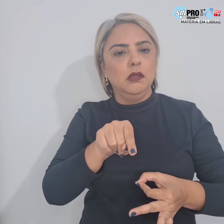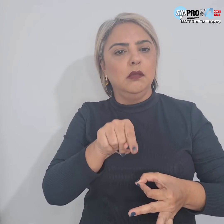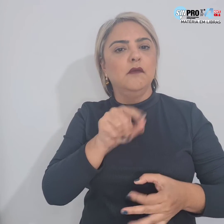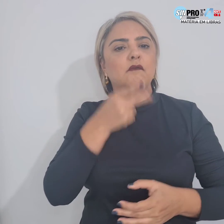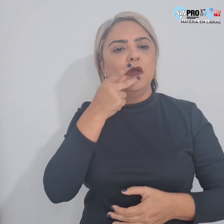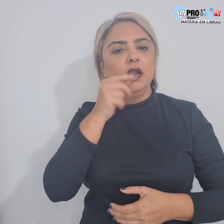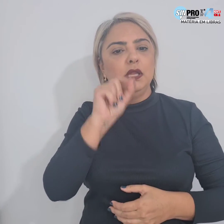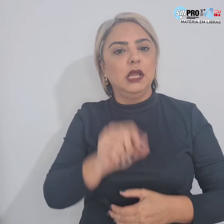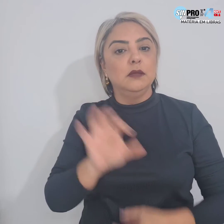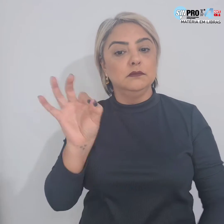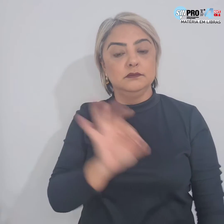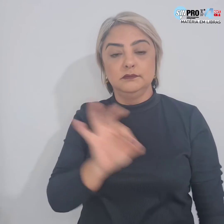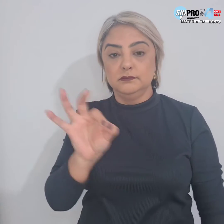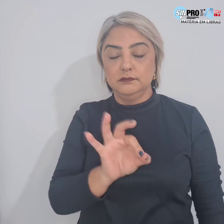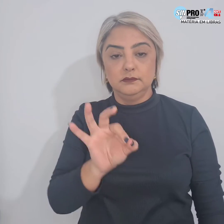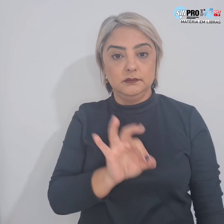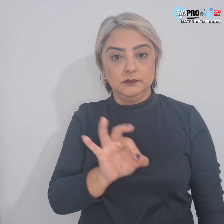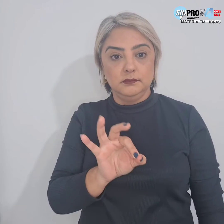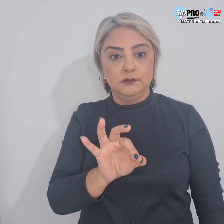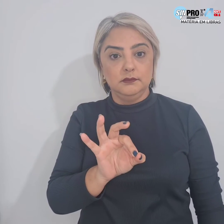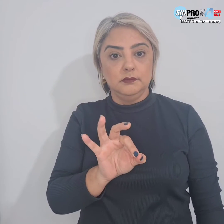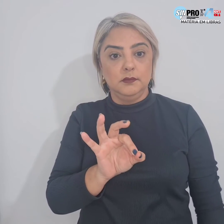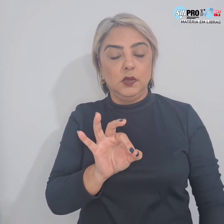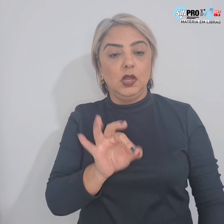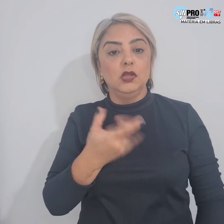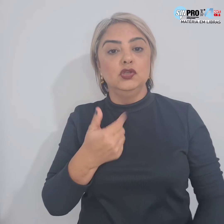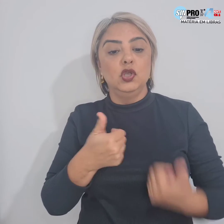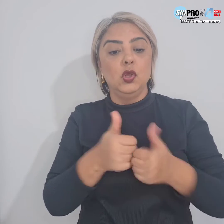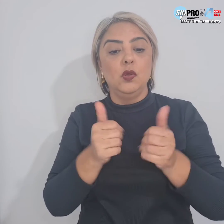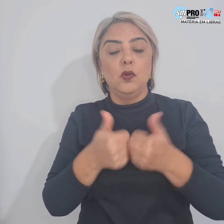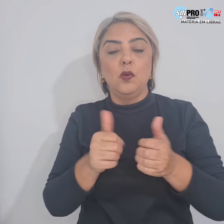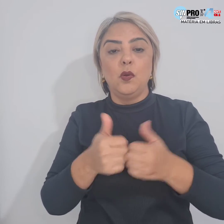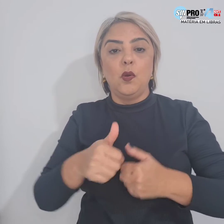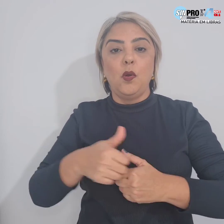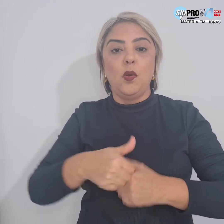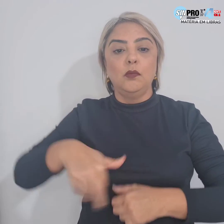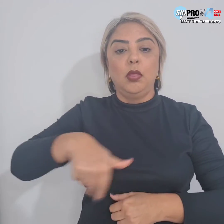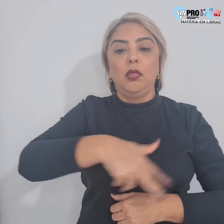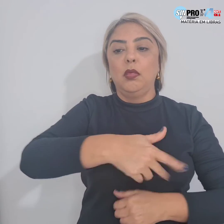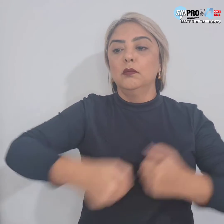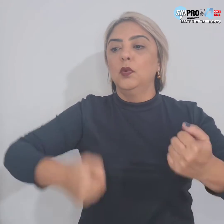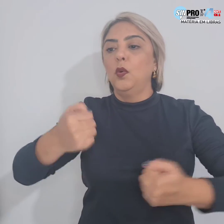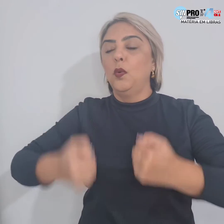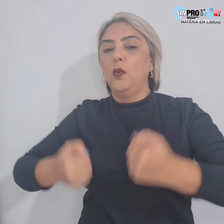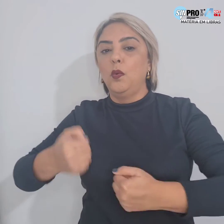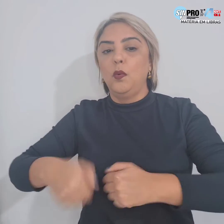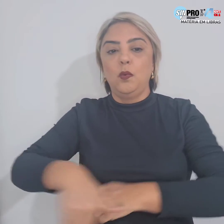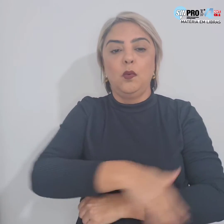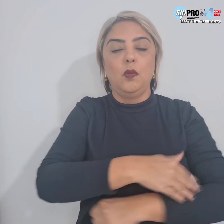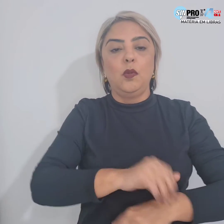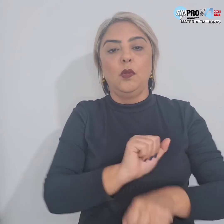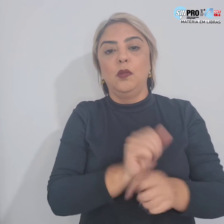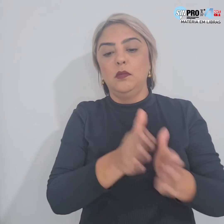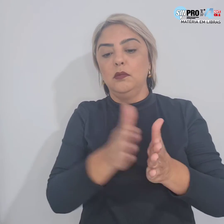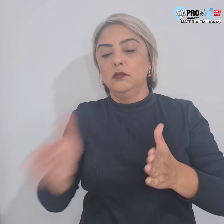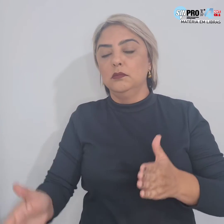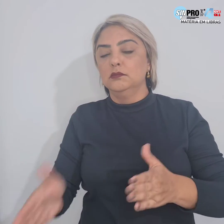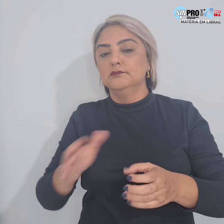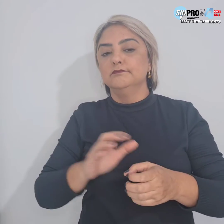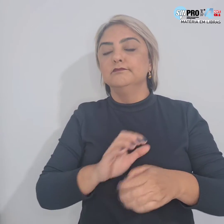percentuais mínimos de veículos em circulação durante a paralisação dos rodoviários.